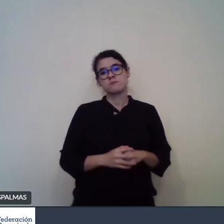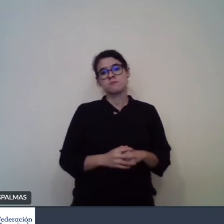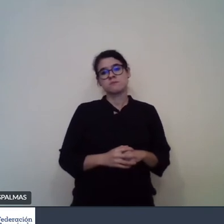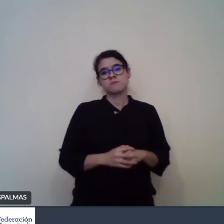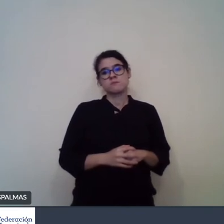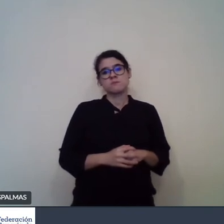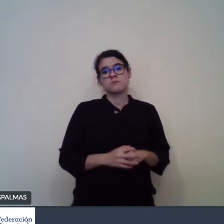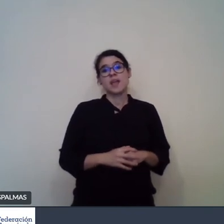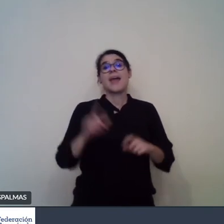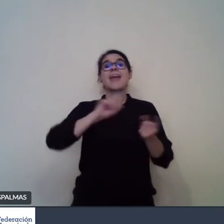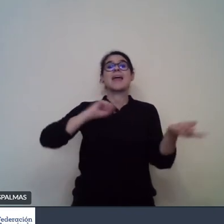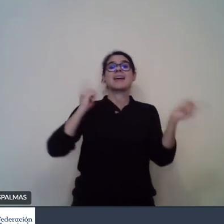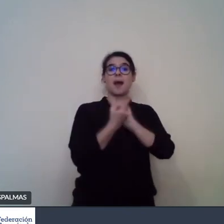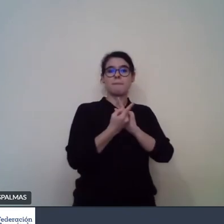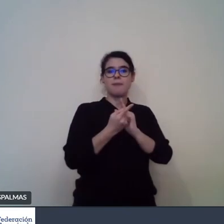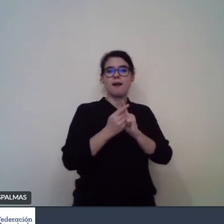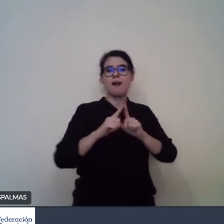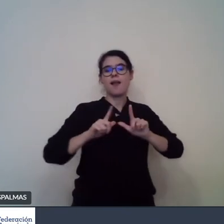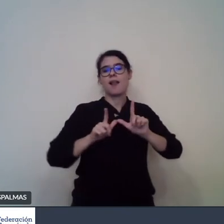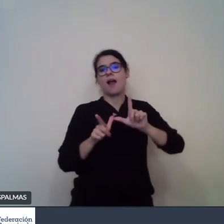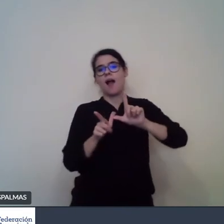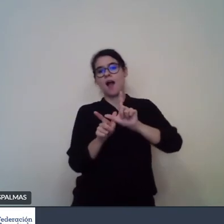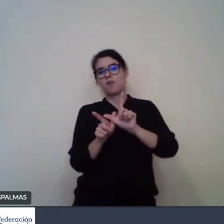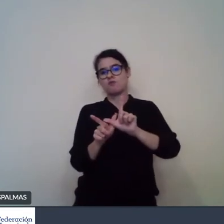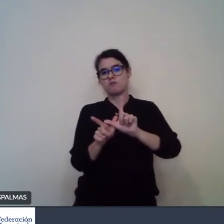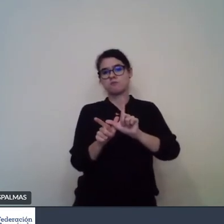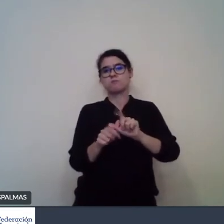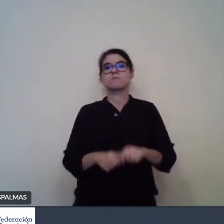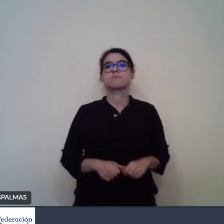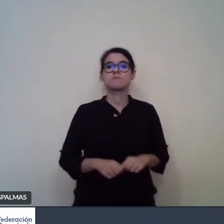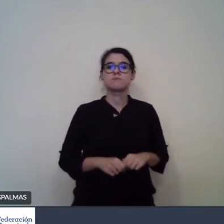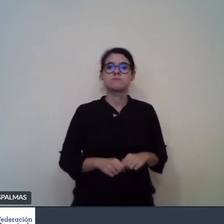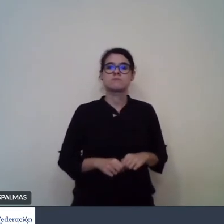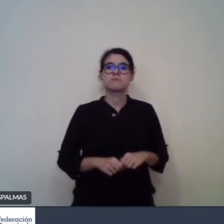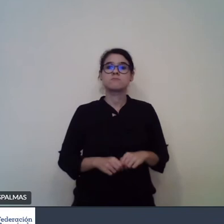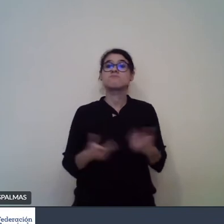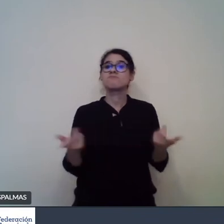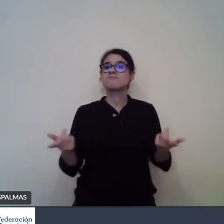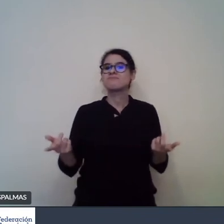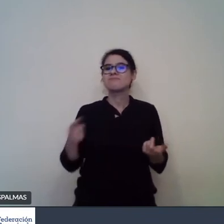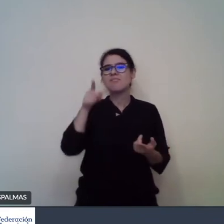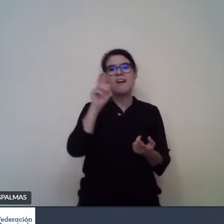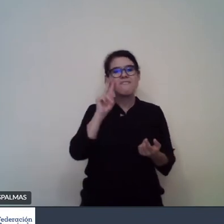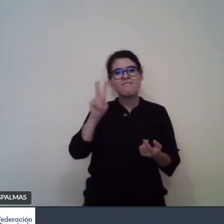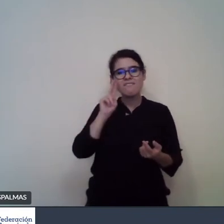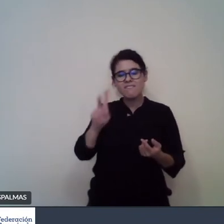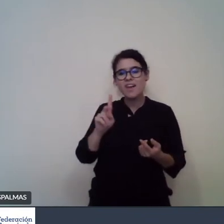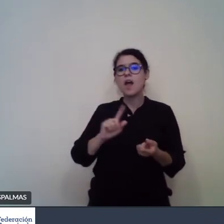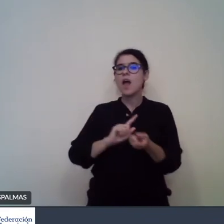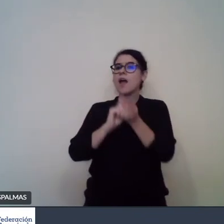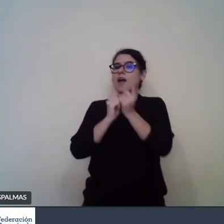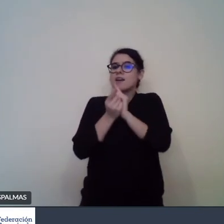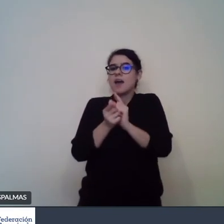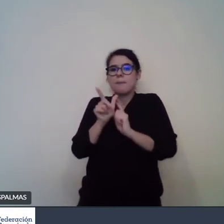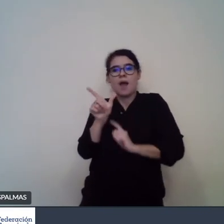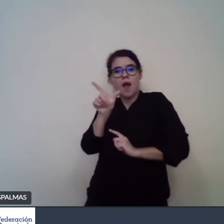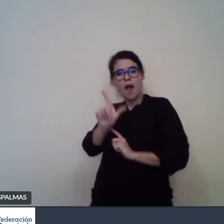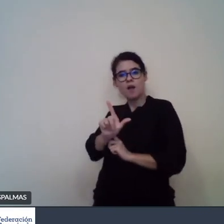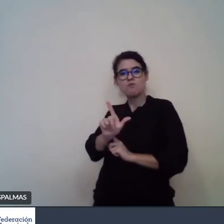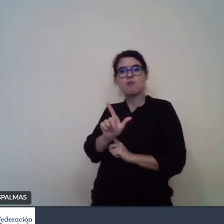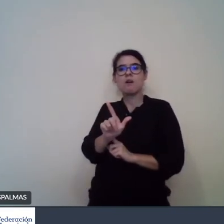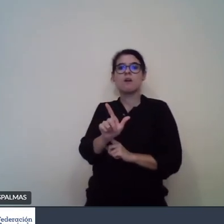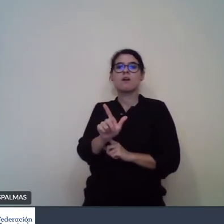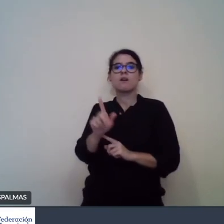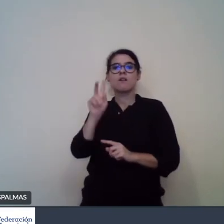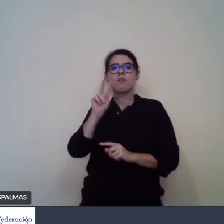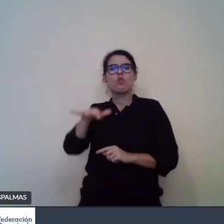y cambia el ángulo. Fijaros cómo cambia el ángulo del bloqueador, tiene ese ángulo, ahora se da cuenta de dónde está el balón y dónde está el tirador y